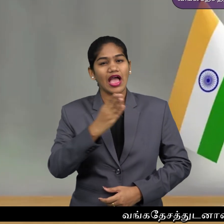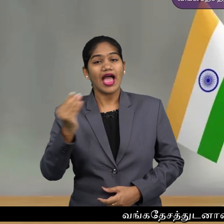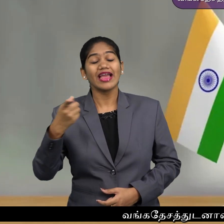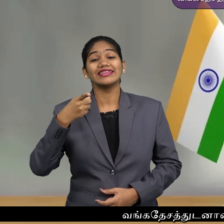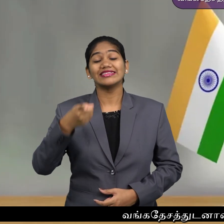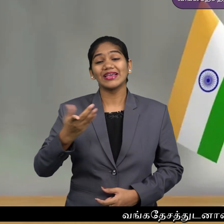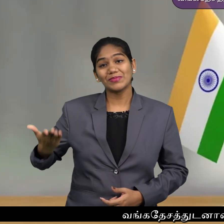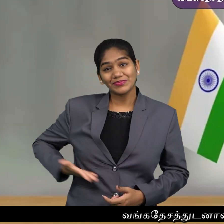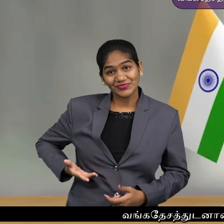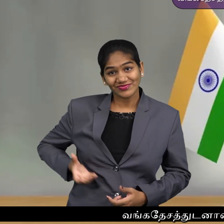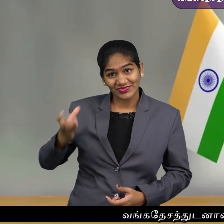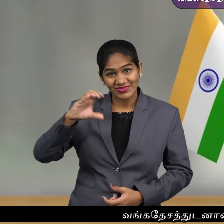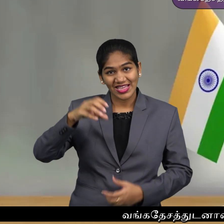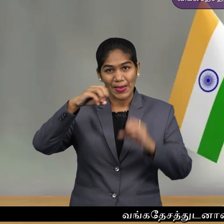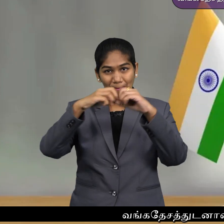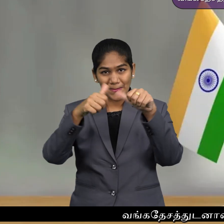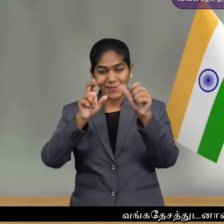வங்கதேசத்துடனான இந்தியாவின் உறவு.